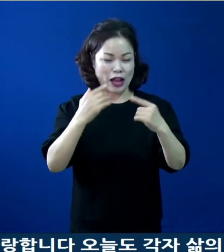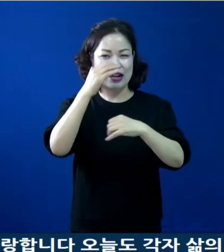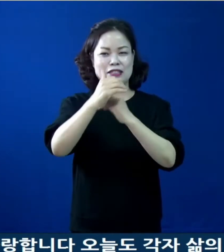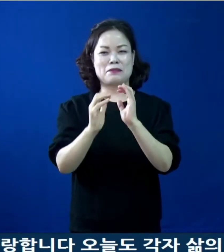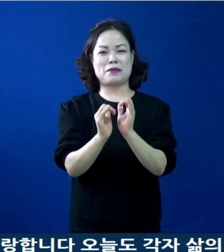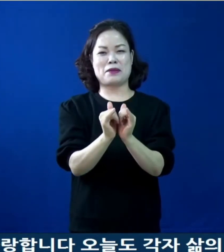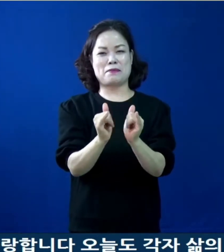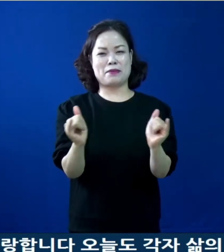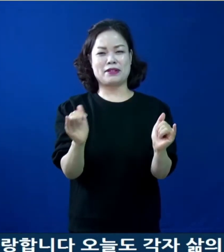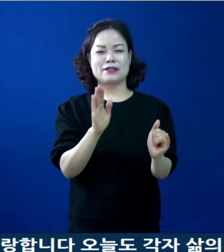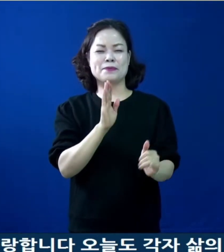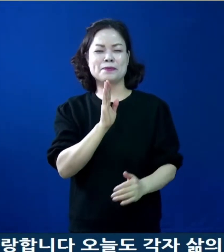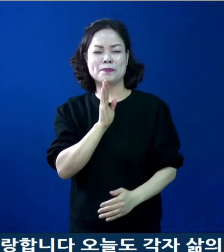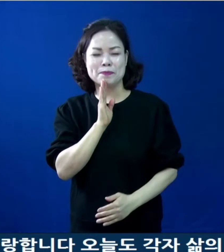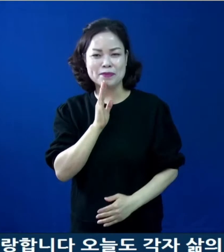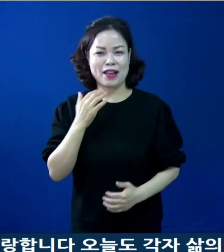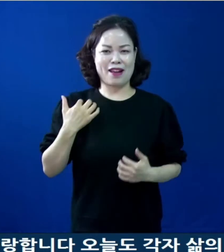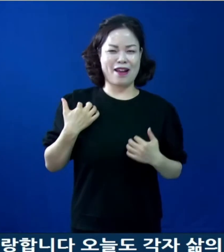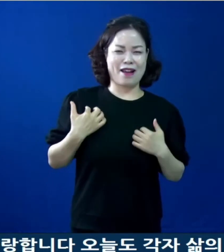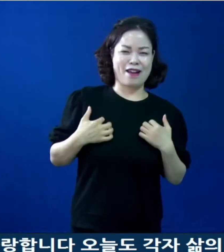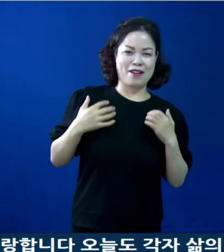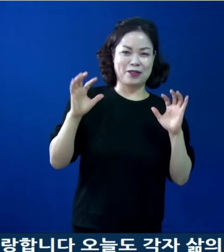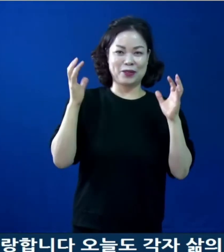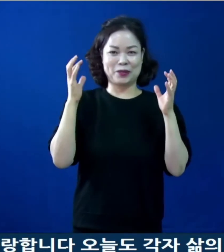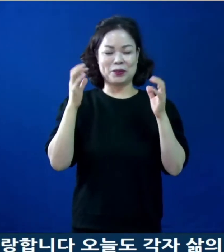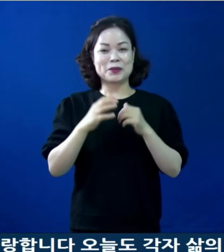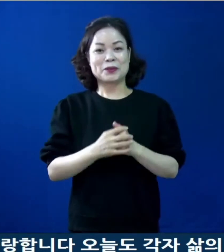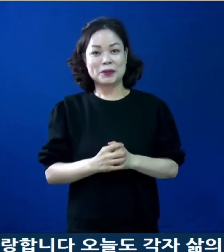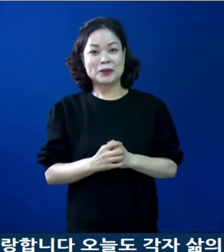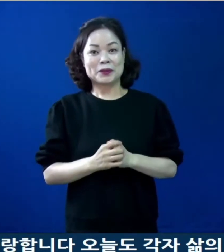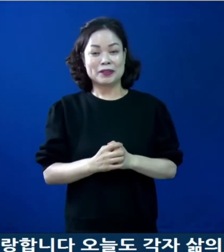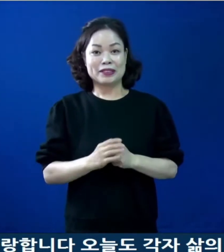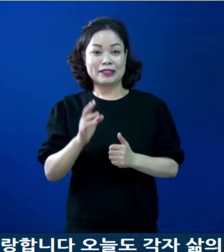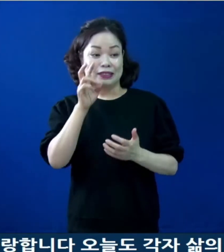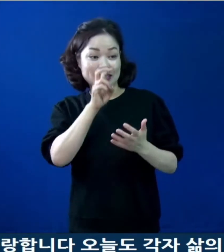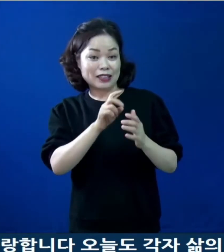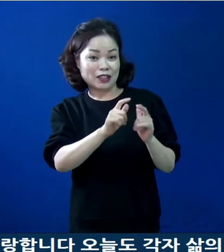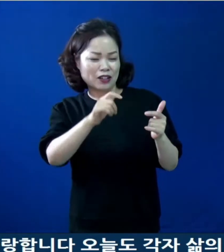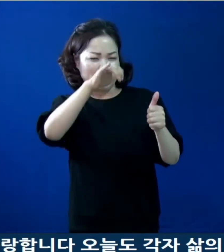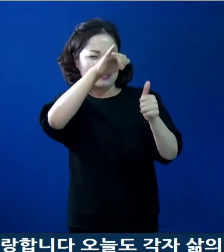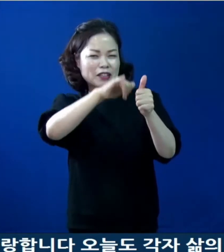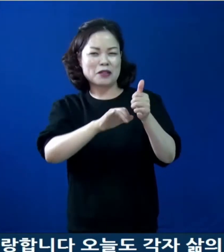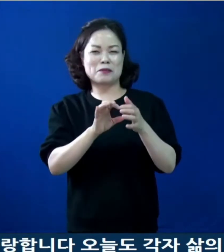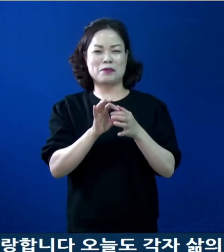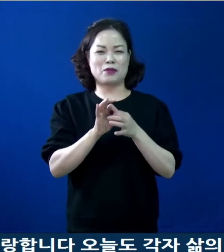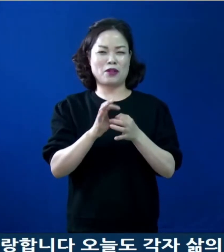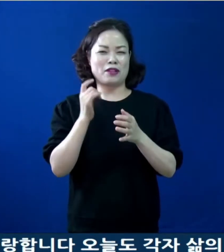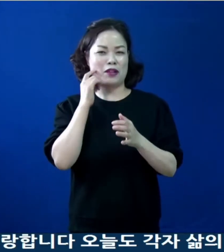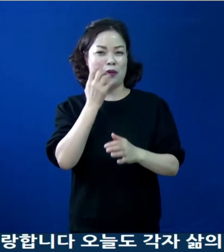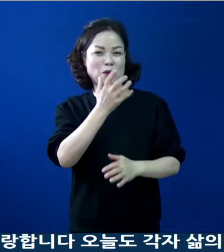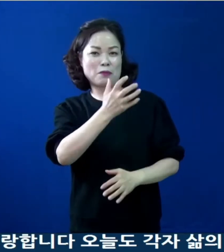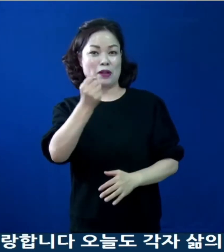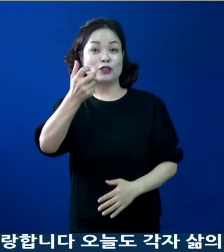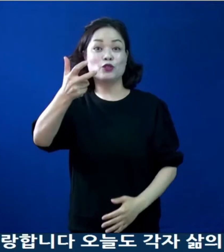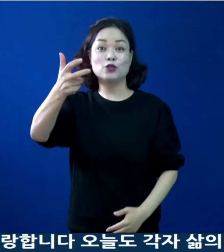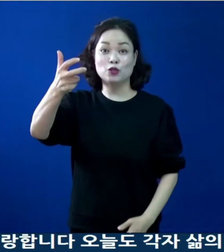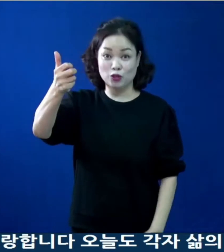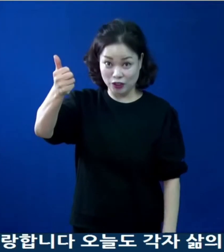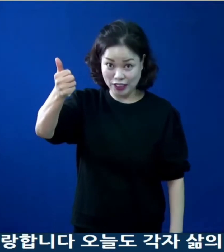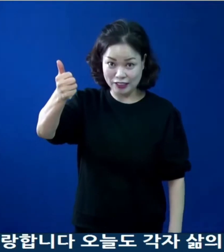백성들 진심으로 환영합니다. 오늘 찬양 또 여러 섬김을 통해서 영광 받으신